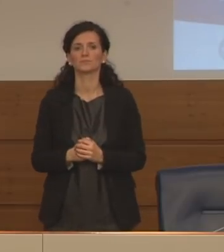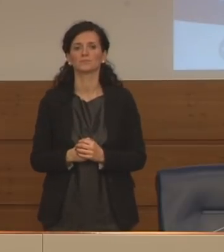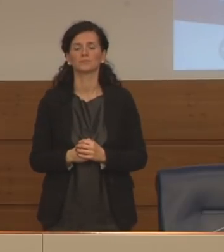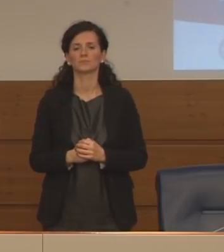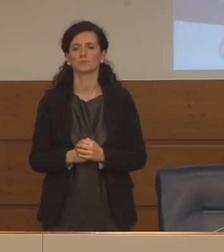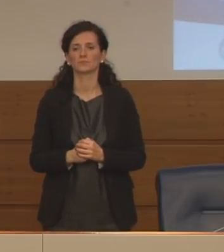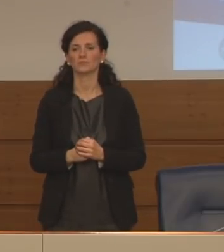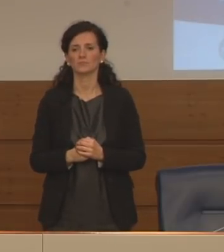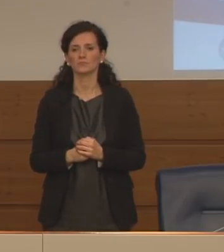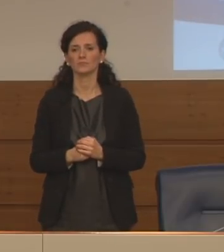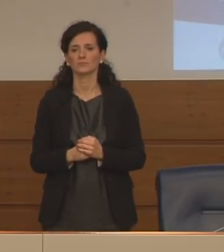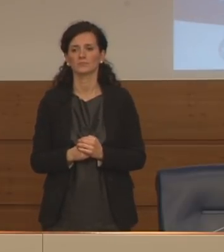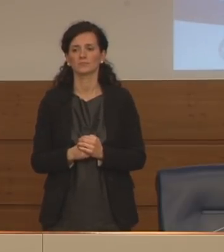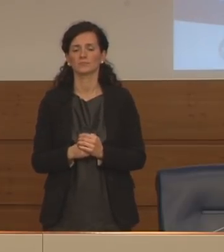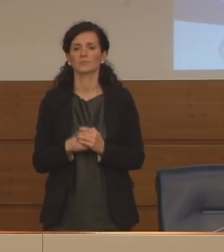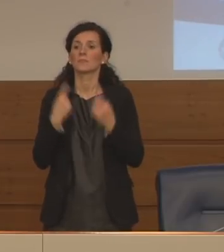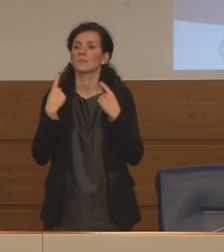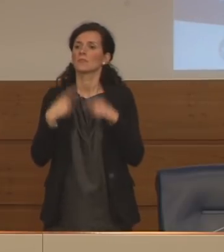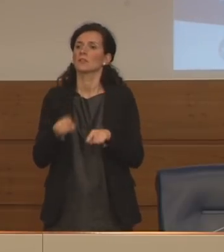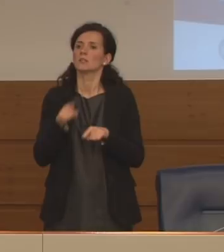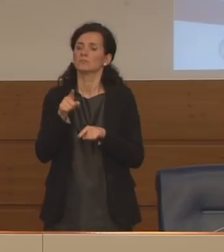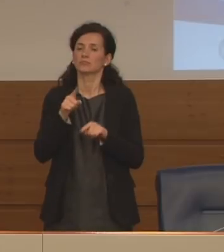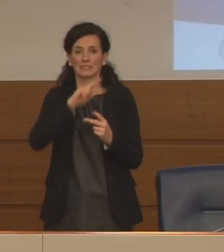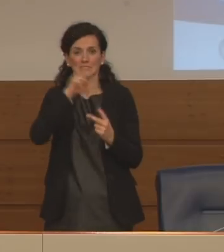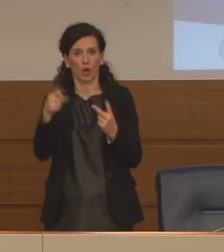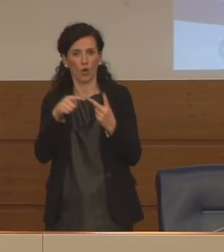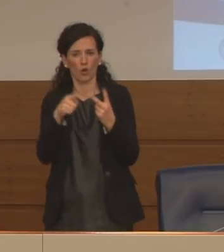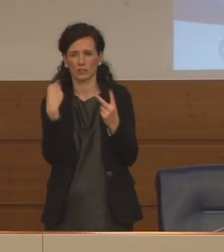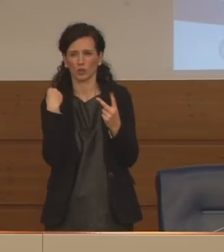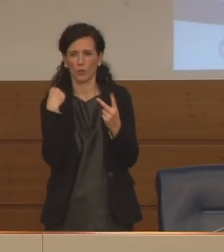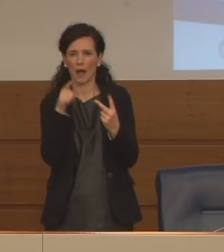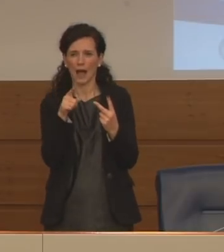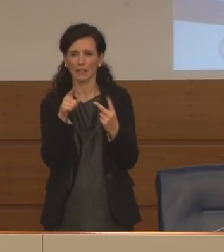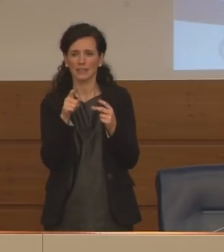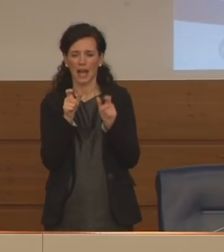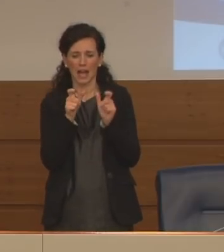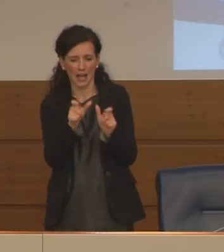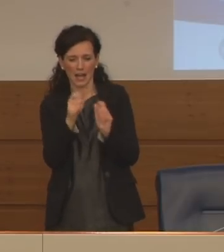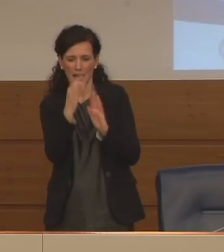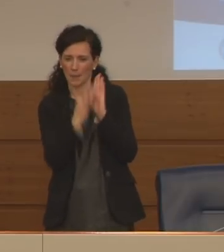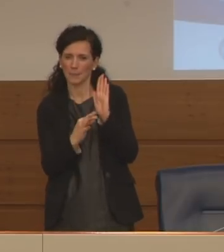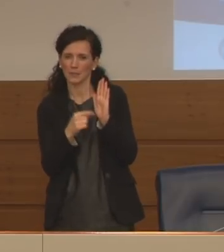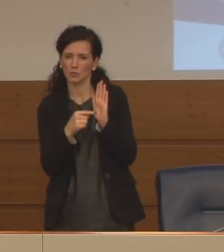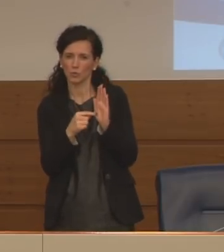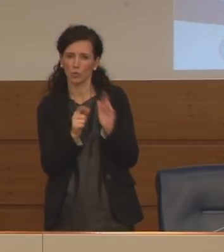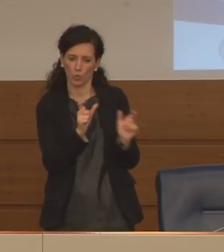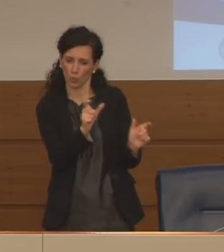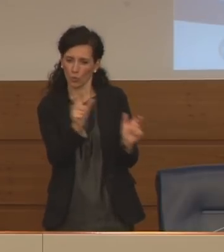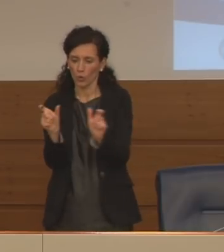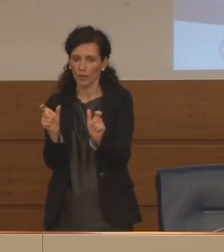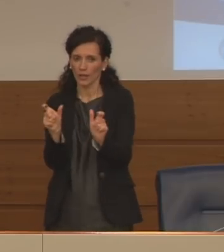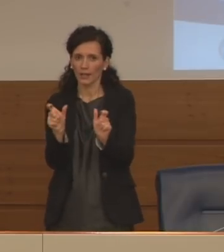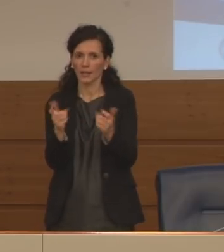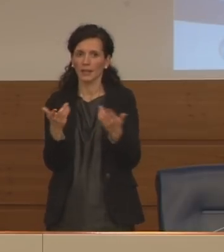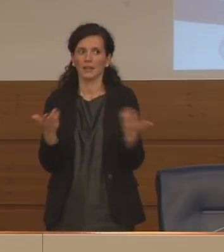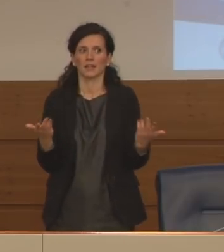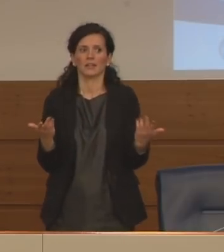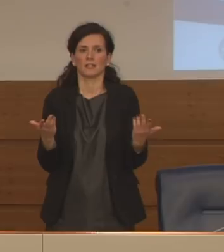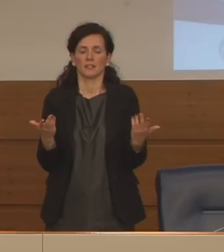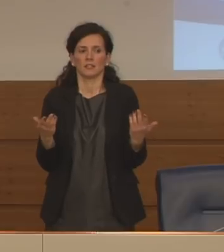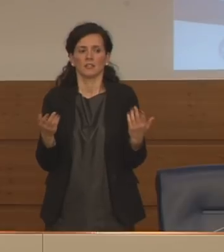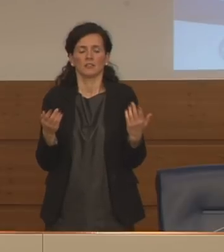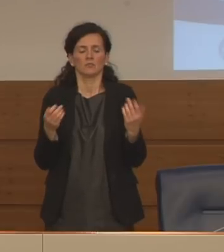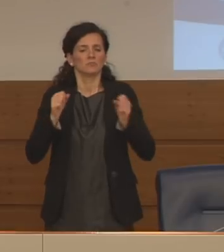a questo della seconda parte come dire tutto possibile